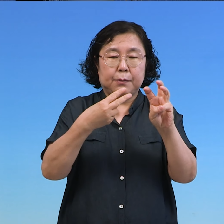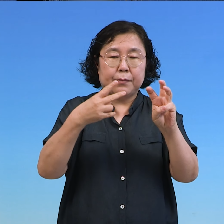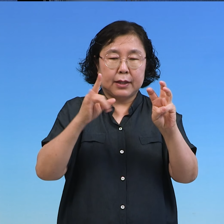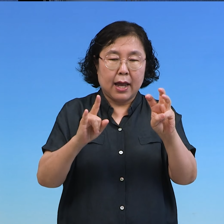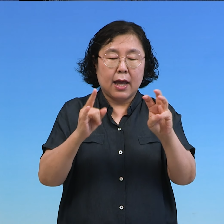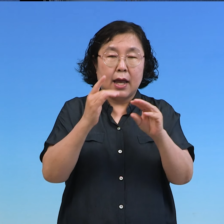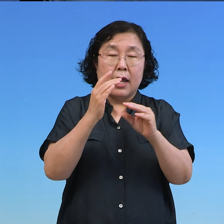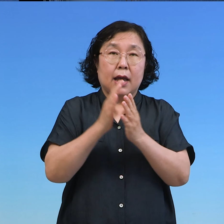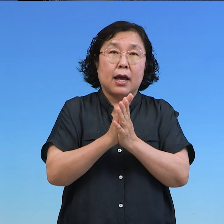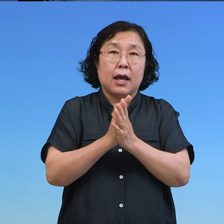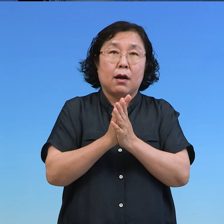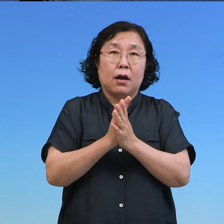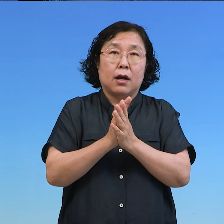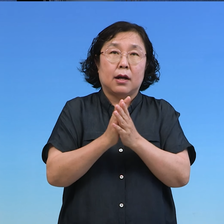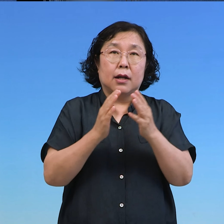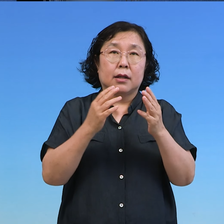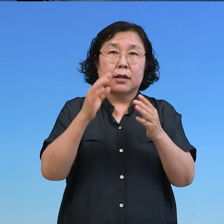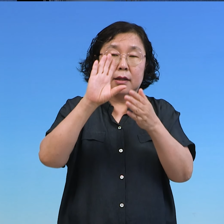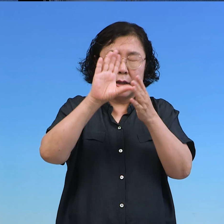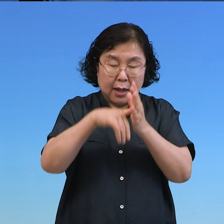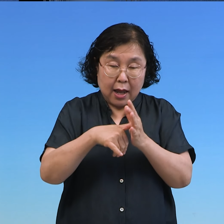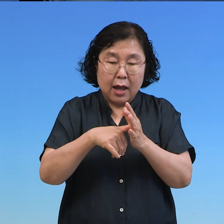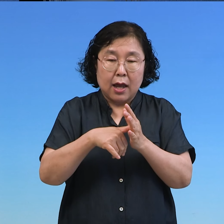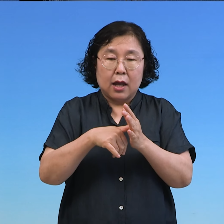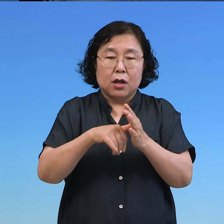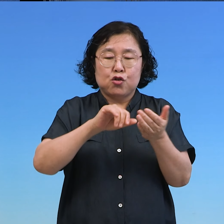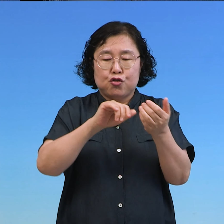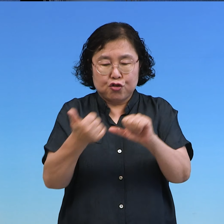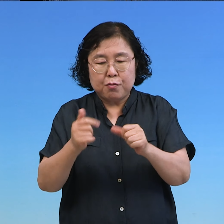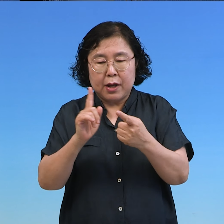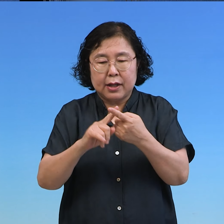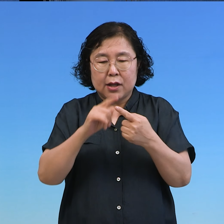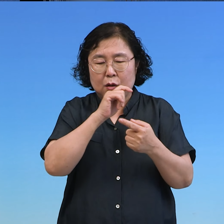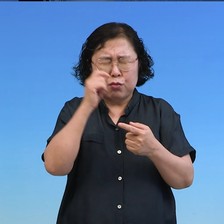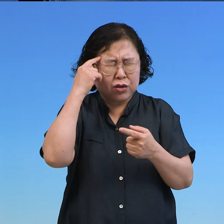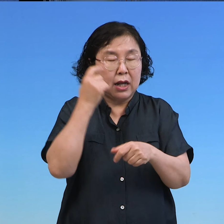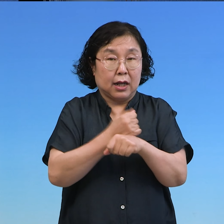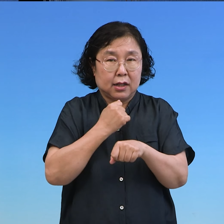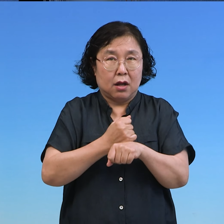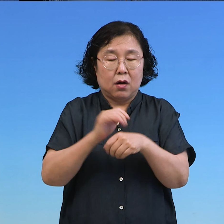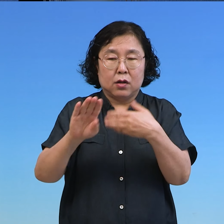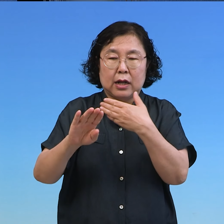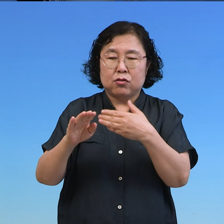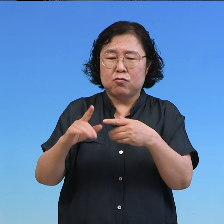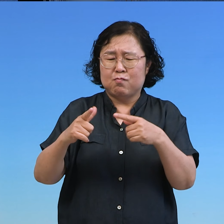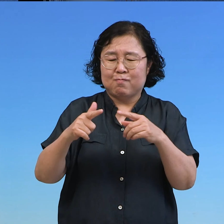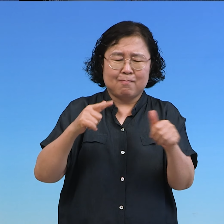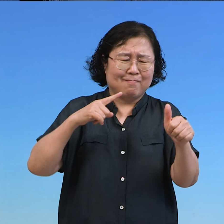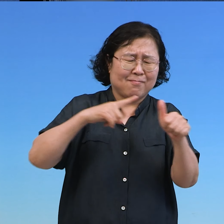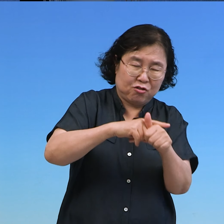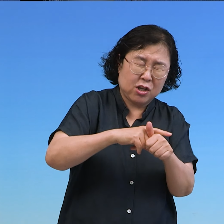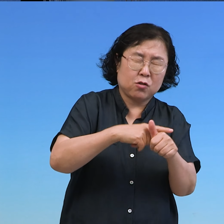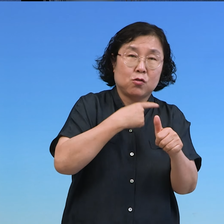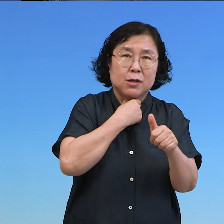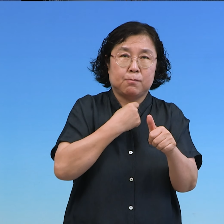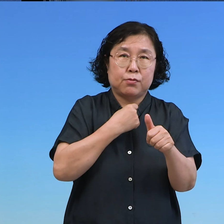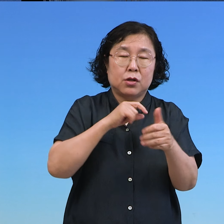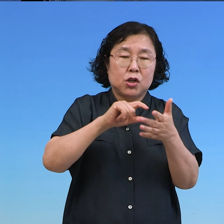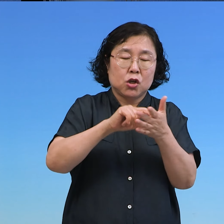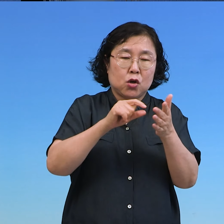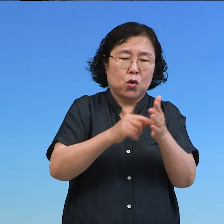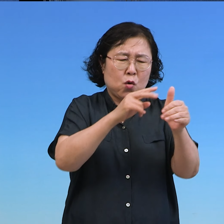대한 묵상으로 보냈습니다 죽이도록 미운 사람이 있었습니다 남을 미워한다는 것 그것도 죽이고 싶을